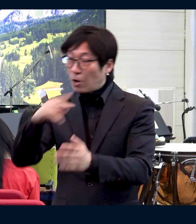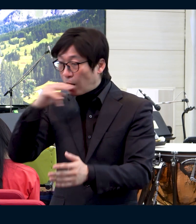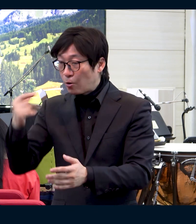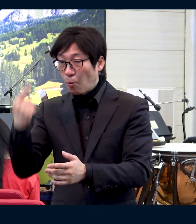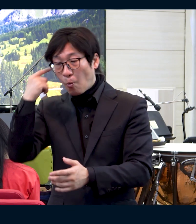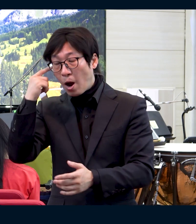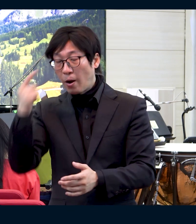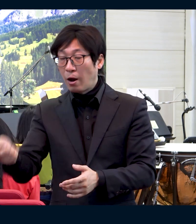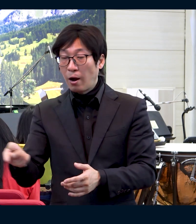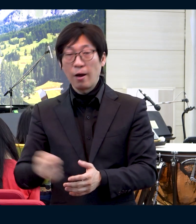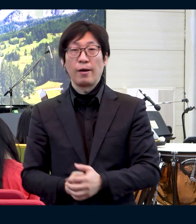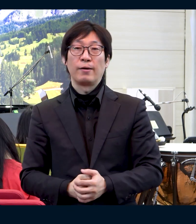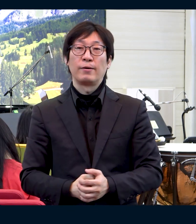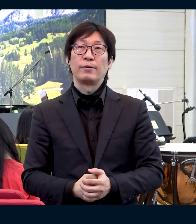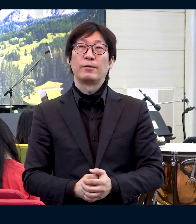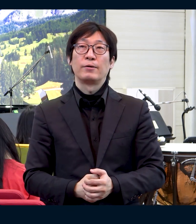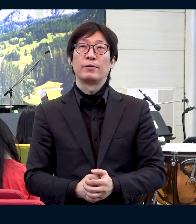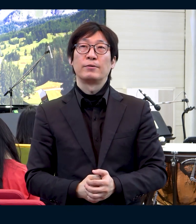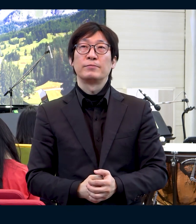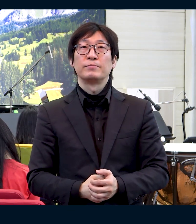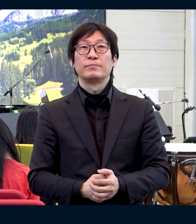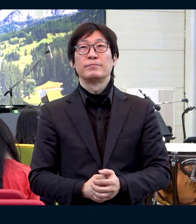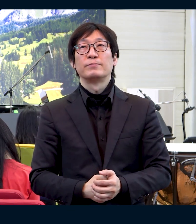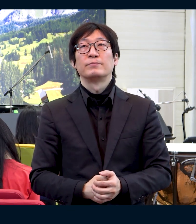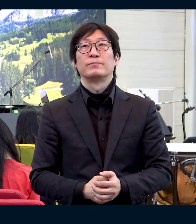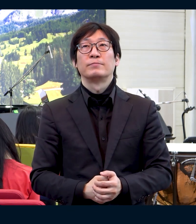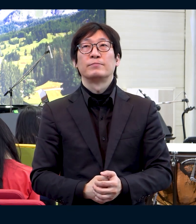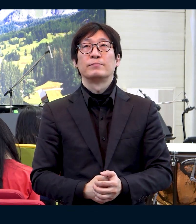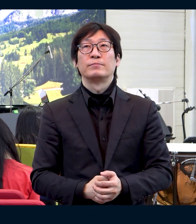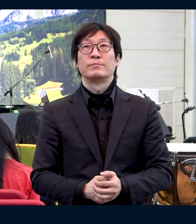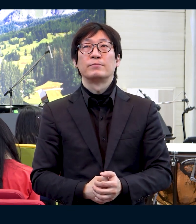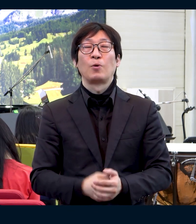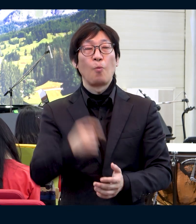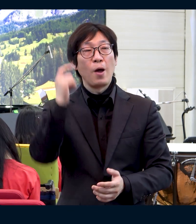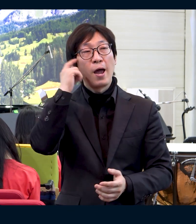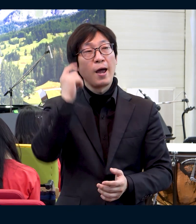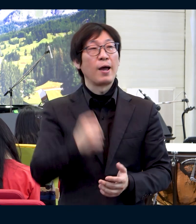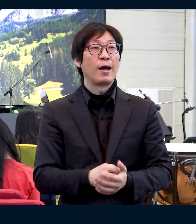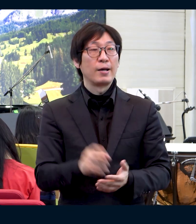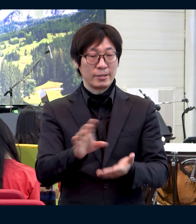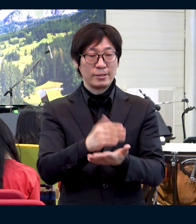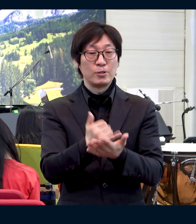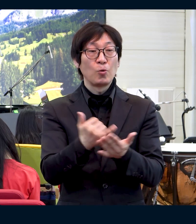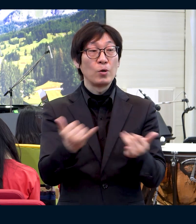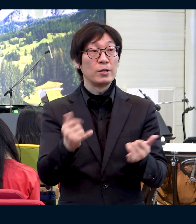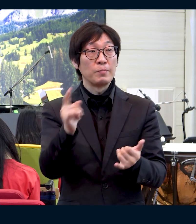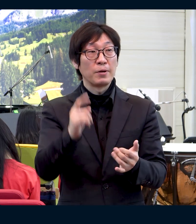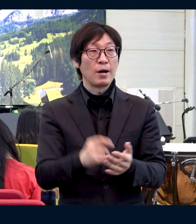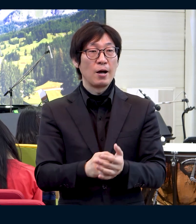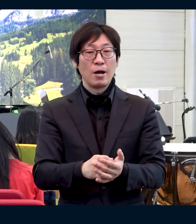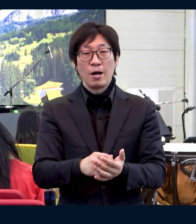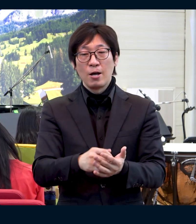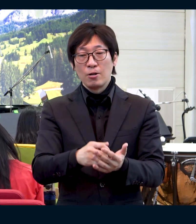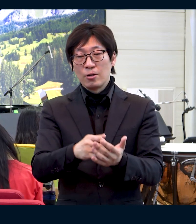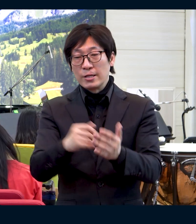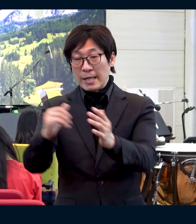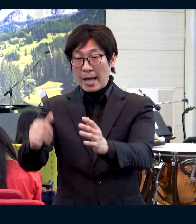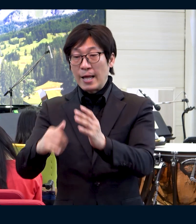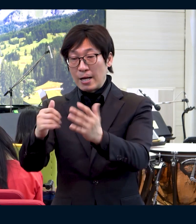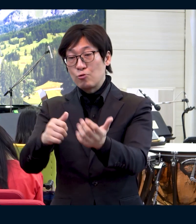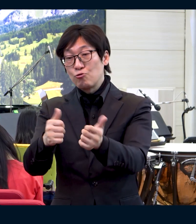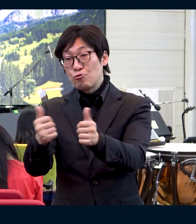되어야 되거나 왜 이 모두에게 그리스도의 향기가 되어야 할까요? 왜냐하면 우리 그리스도인들은요, 죽어가는 세상